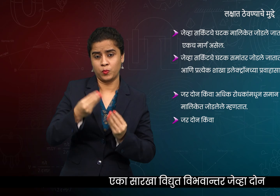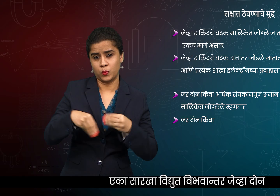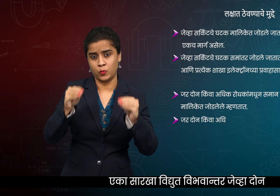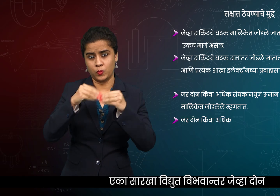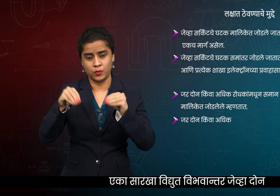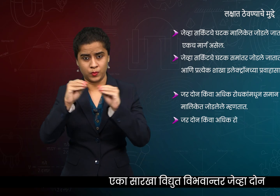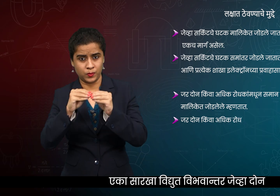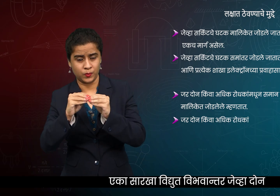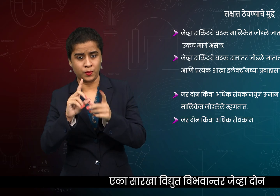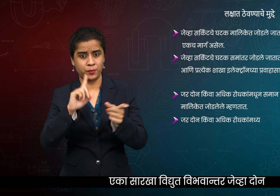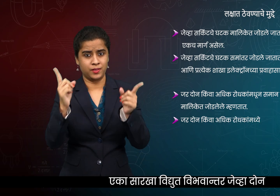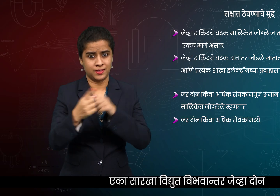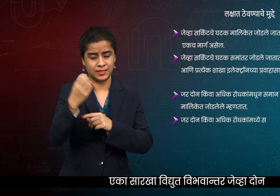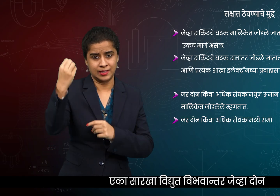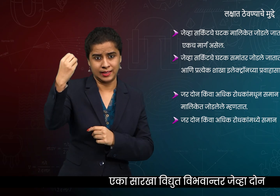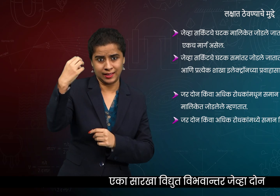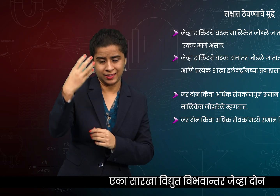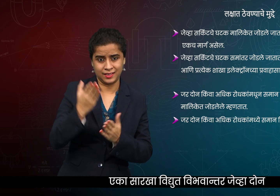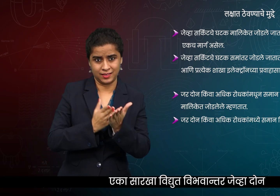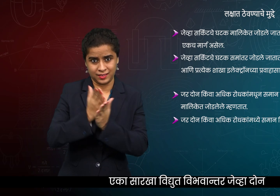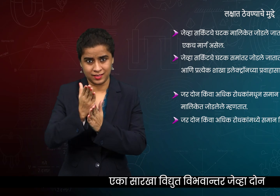एकसारखा विद्युत विभवांतर जेव्हा 2